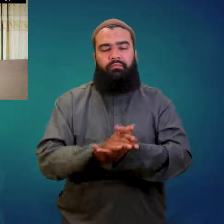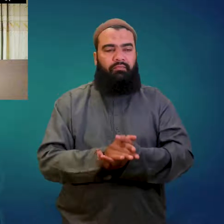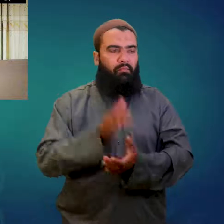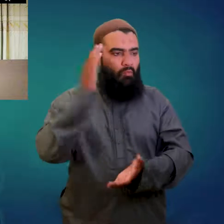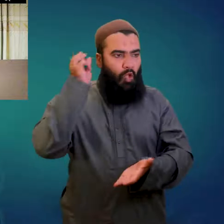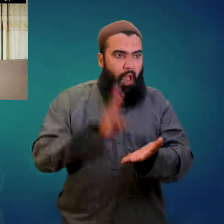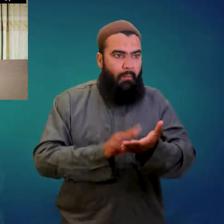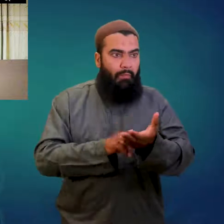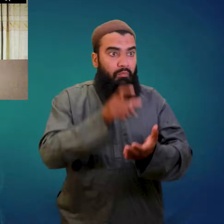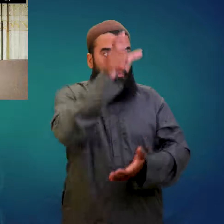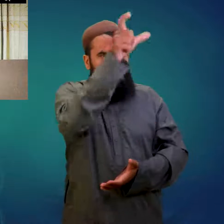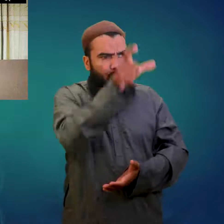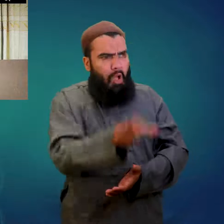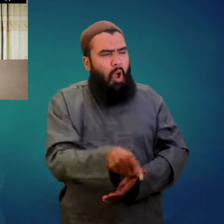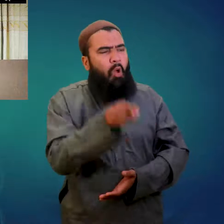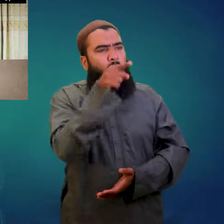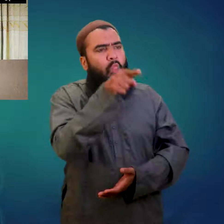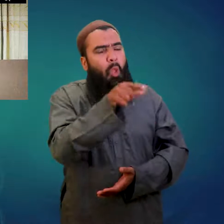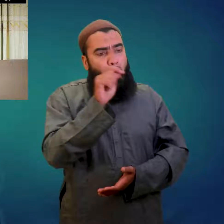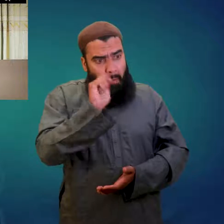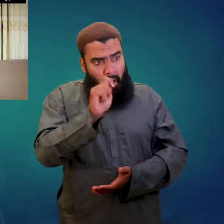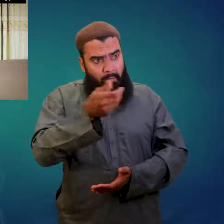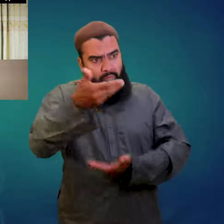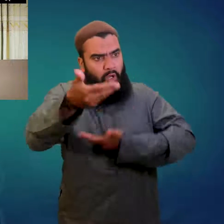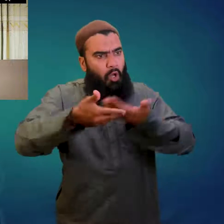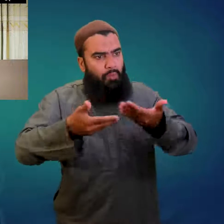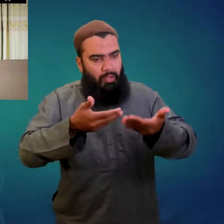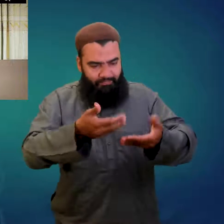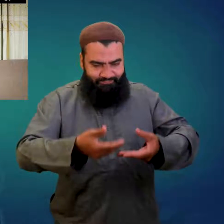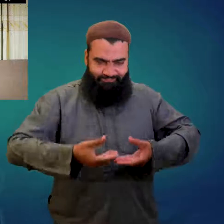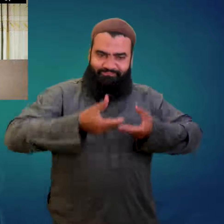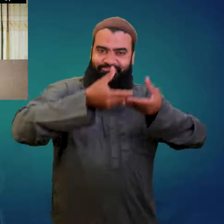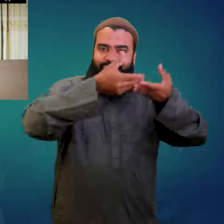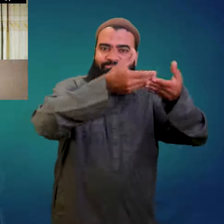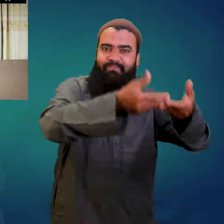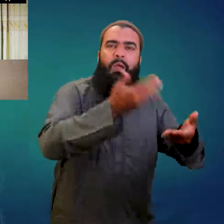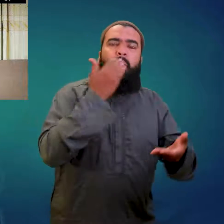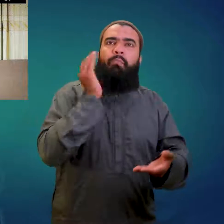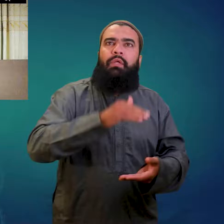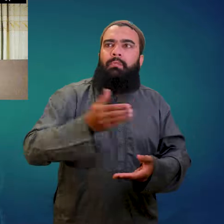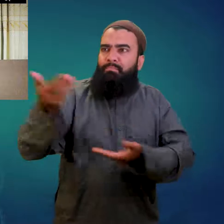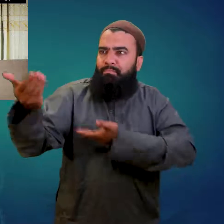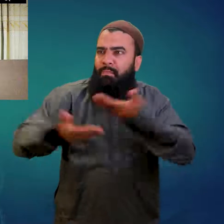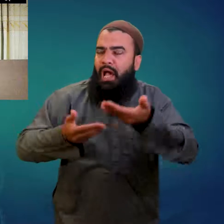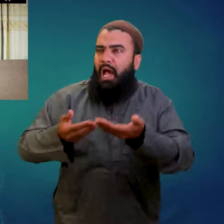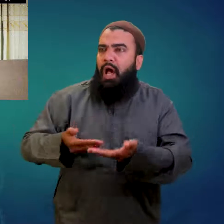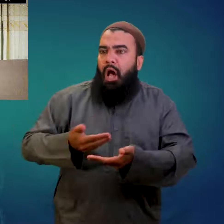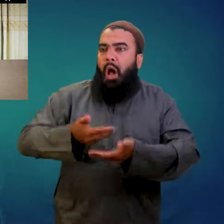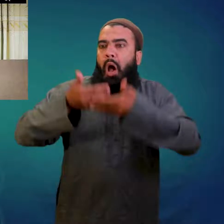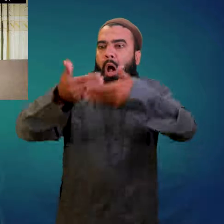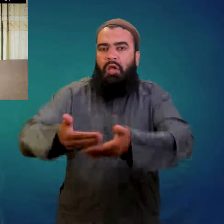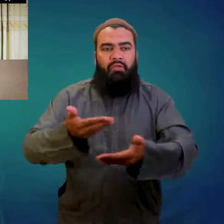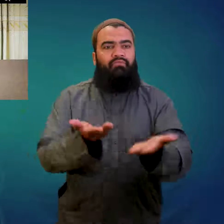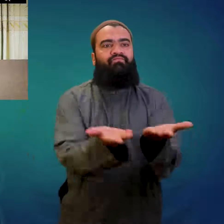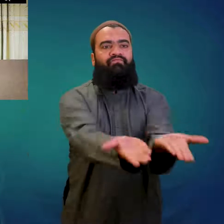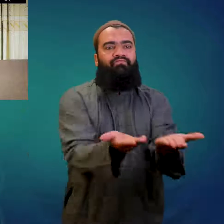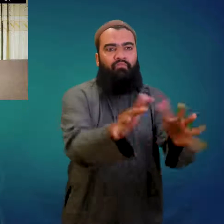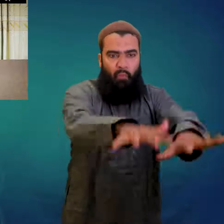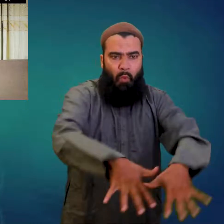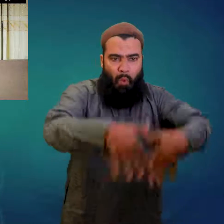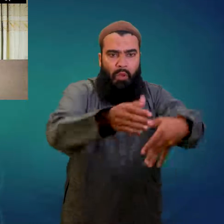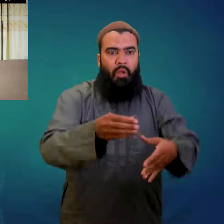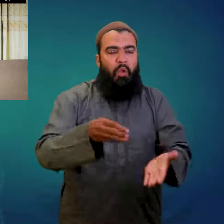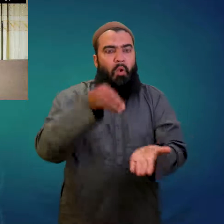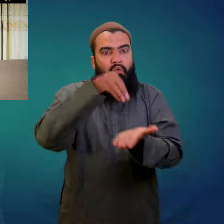کو فرمایا گیا کہ کیا انہیں ایسی تجارت نہ بتائی جائے جو اللہ کے عذاب سے انہیں بچا لے اور اللہ